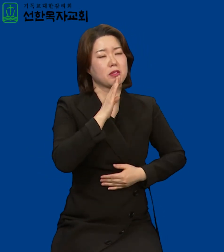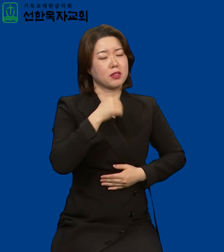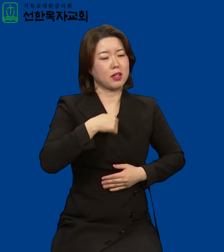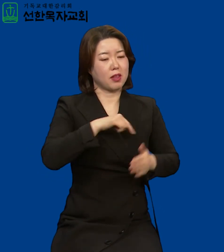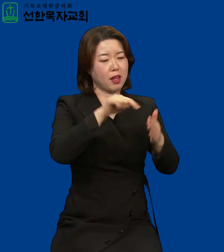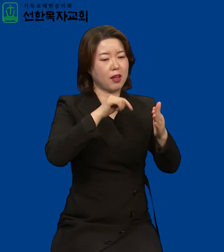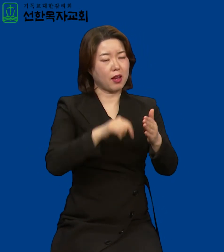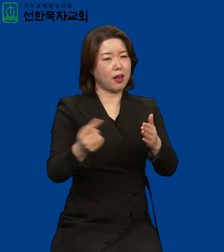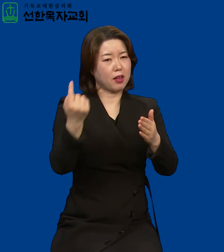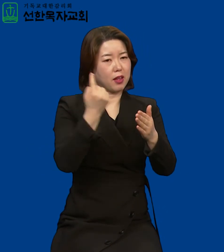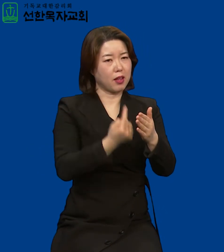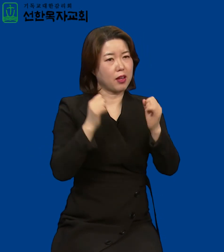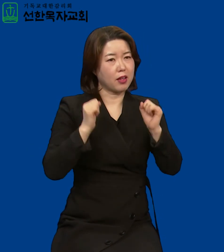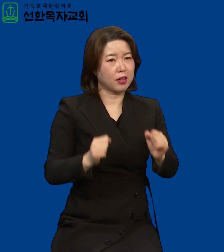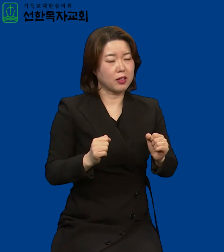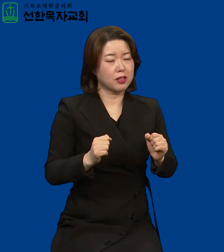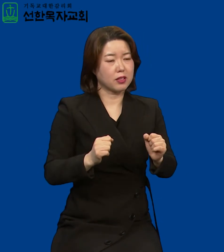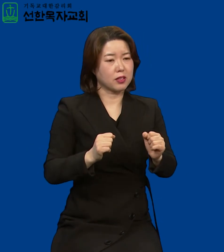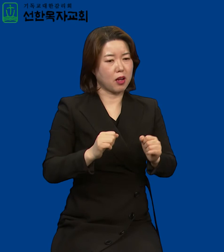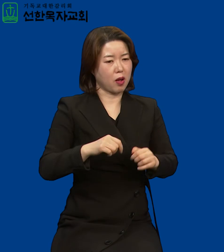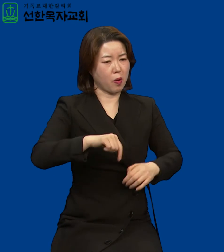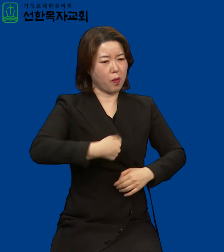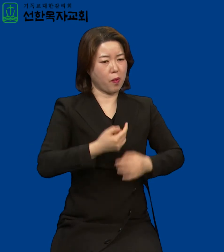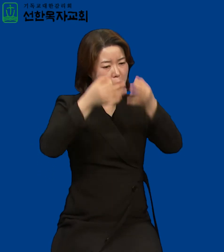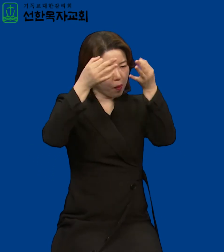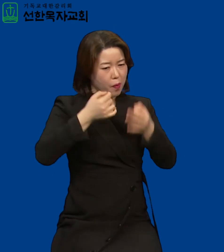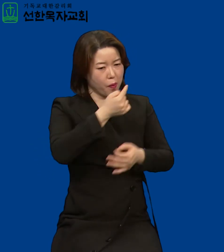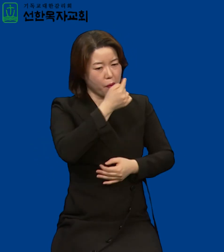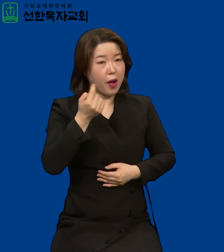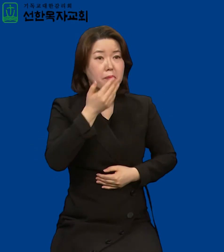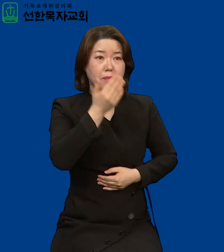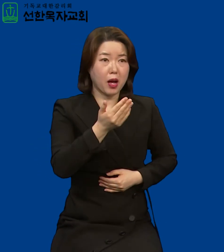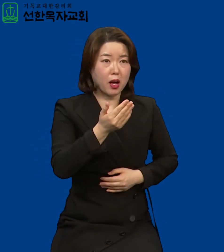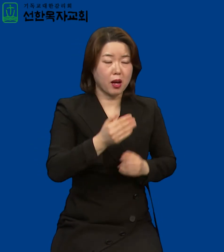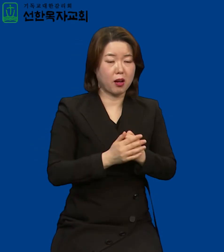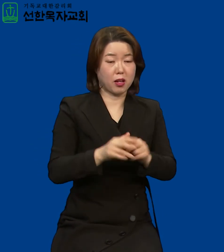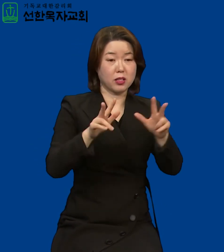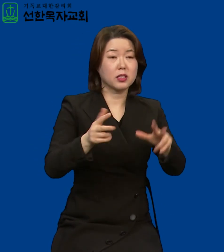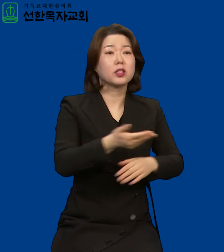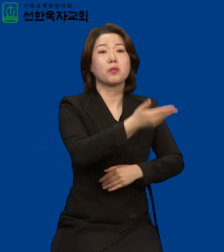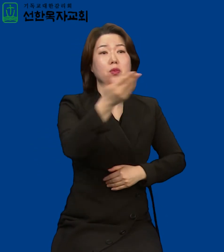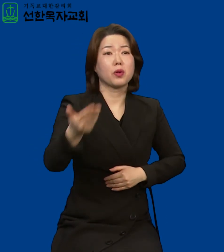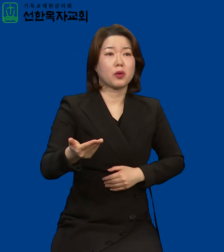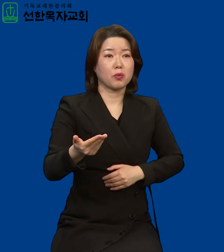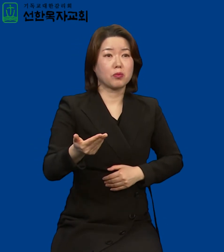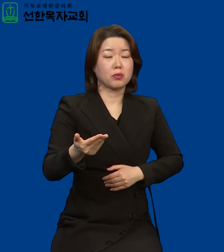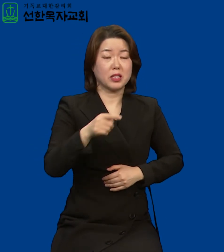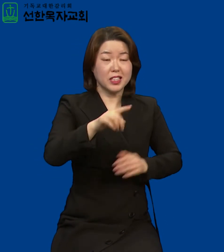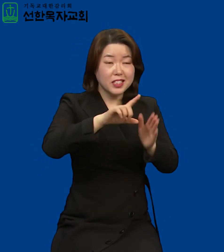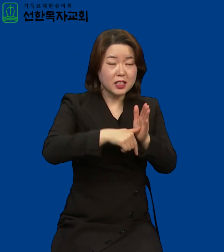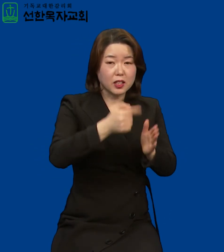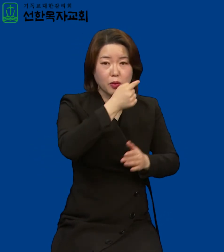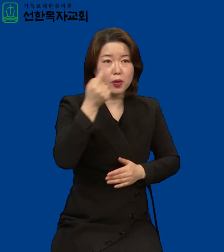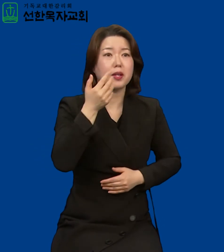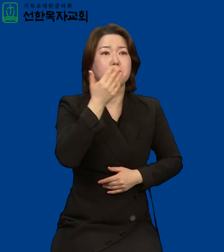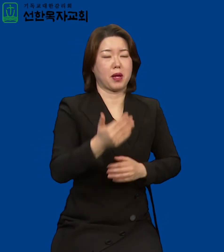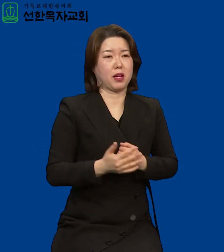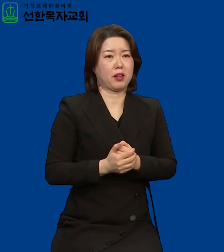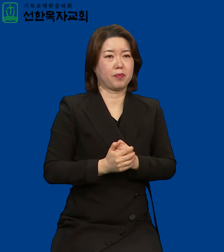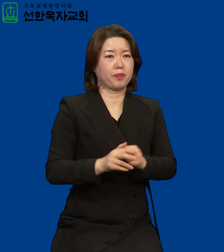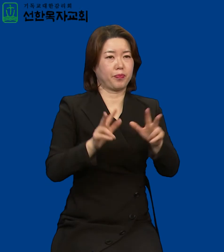계신 것을 스스로 확인할 수 있을까? 지금 이 시간에도 여러분이 확인할 수 있어요.